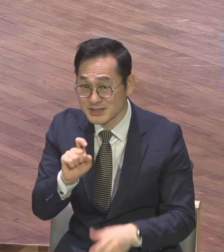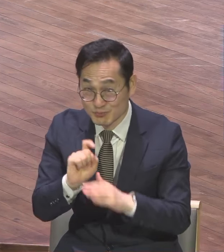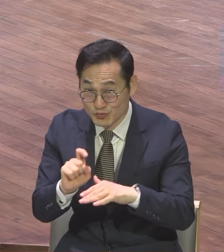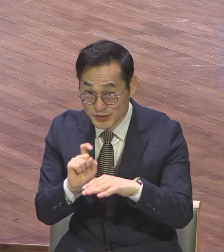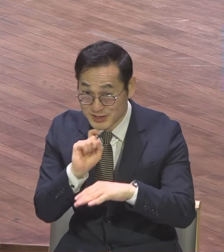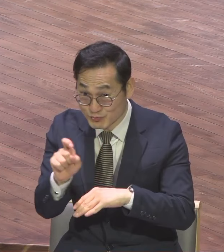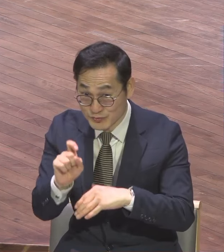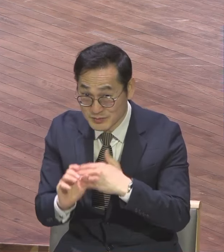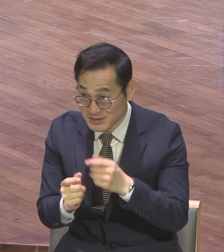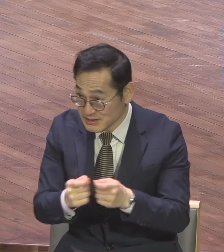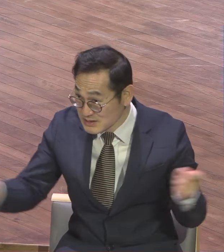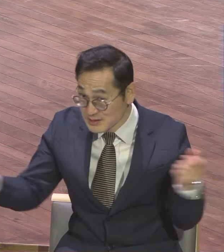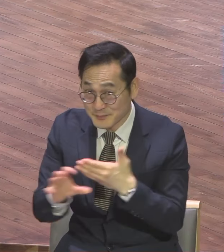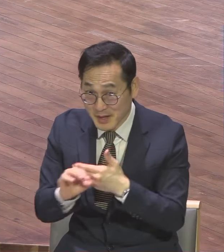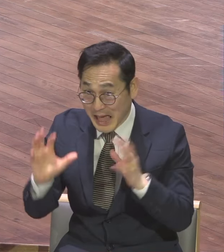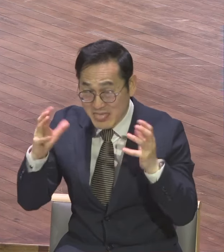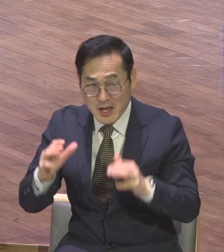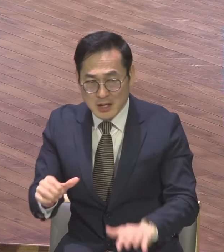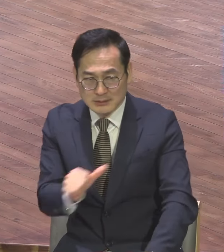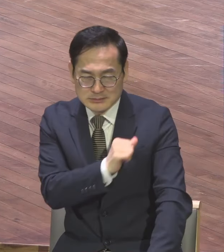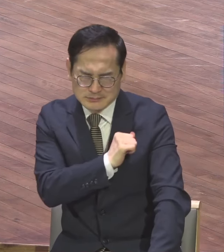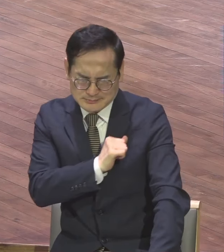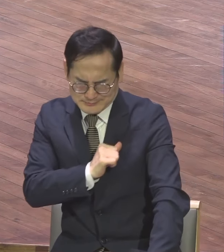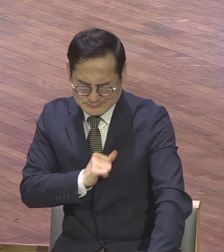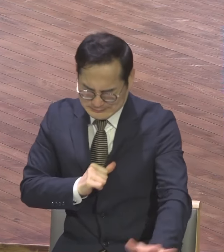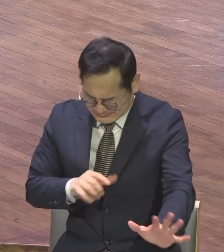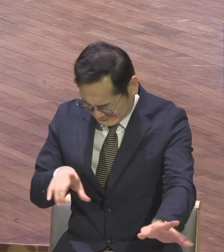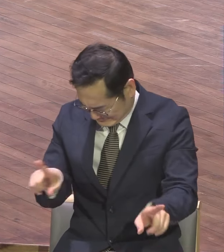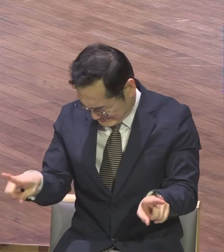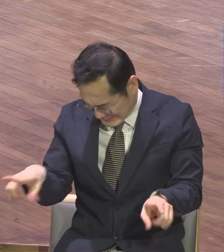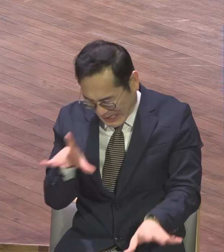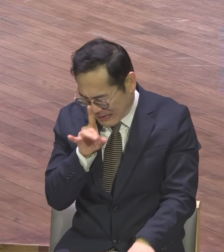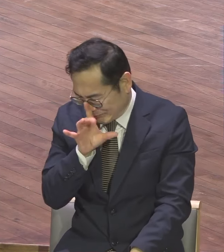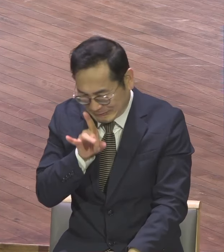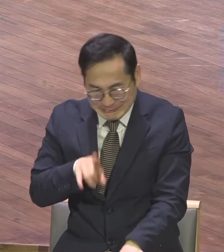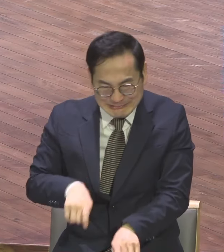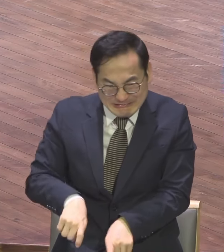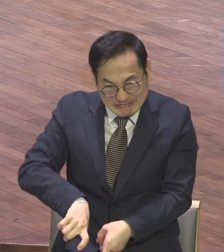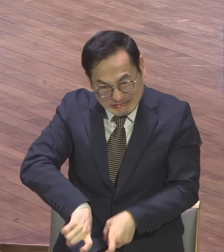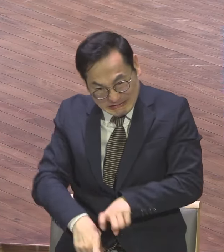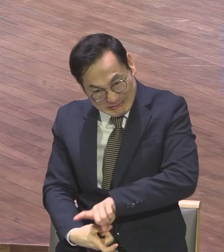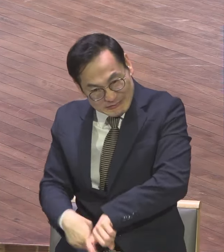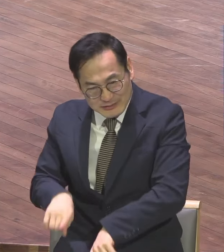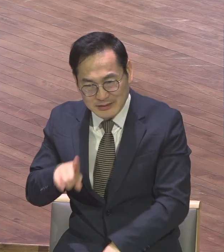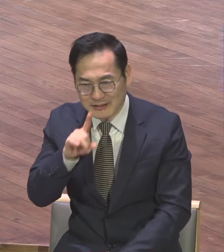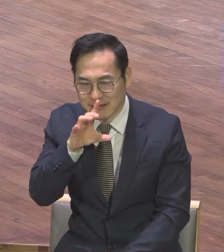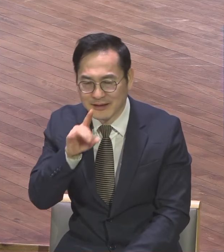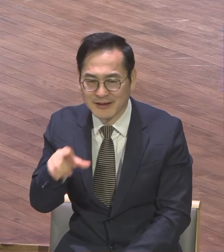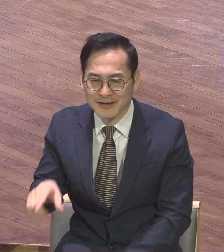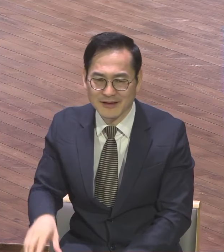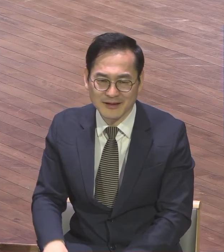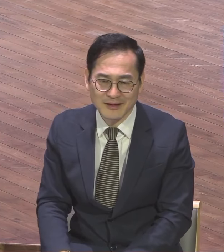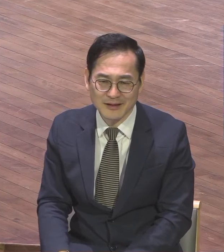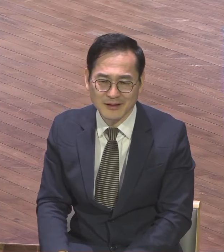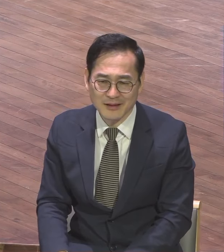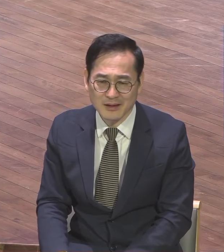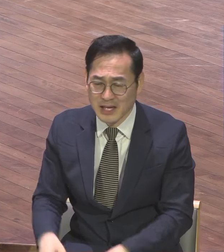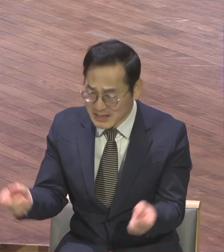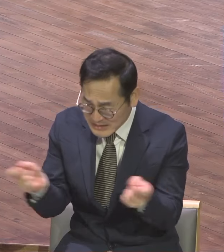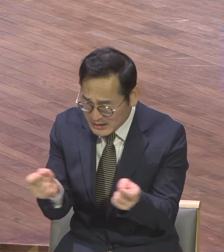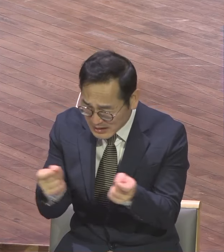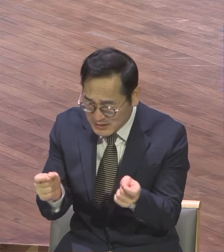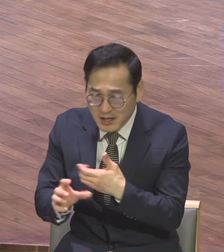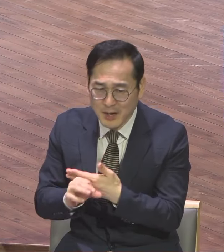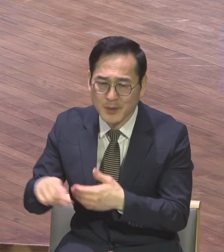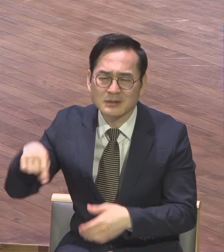지나가면 아이들 못 견딥니다. 10분. 10분 안에 그래야 다음에 예배 드릴 때도 오지. 30분 1시간